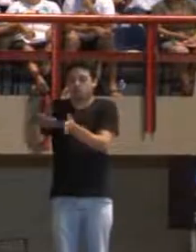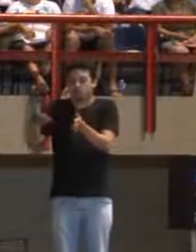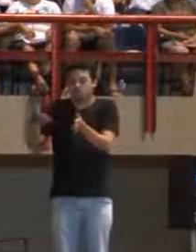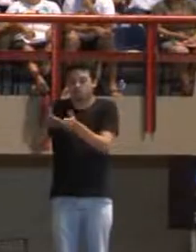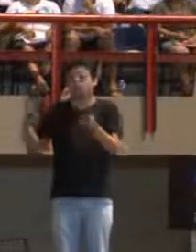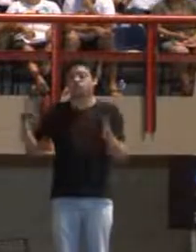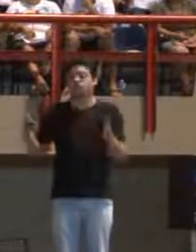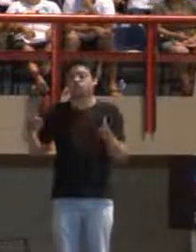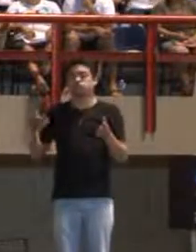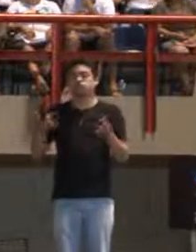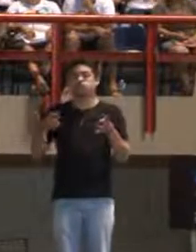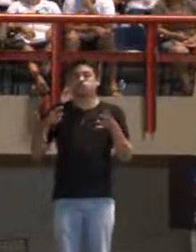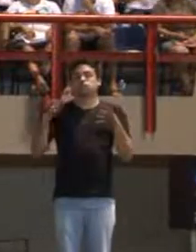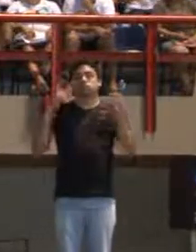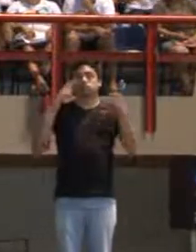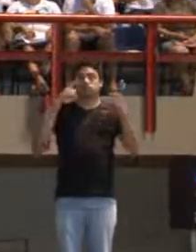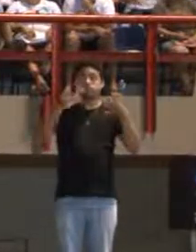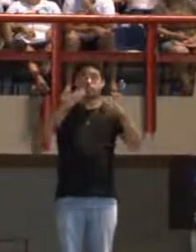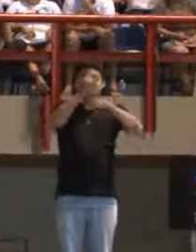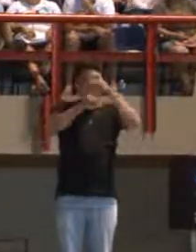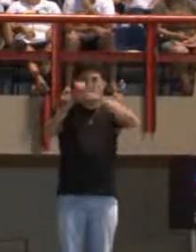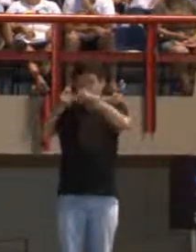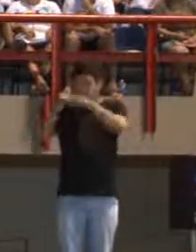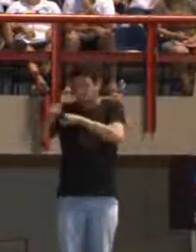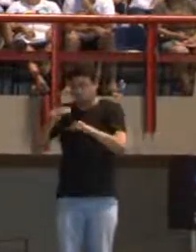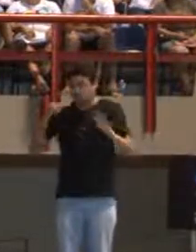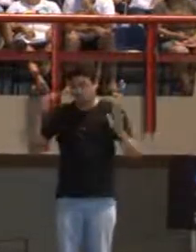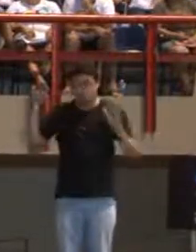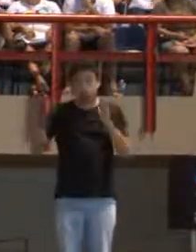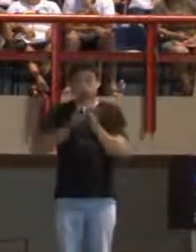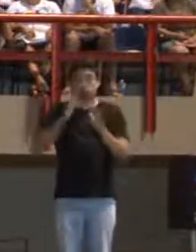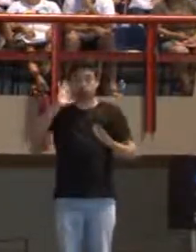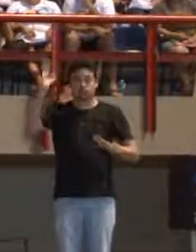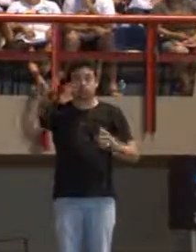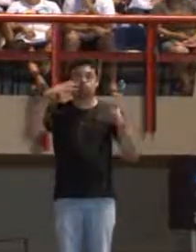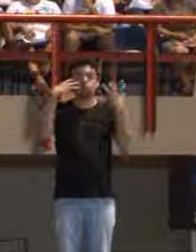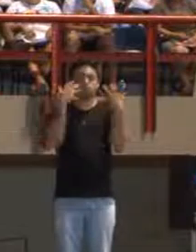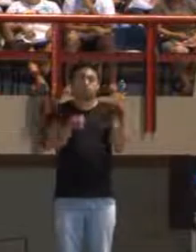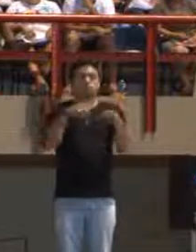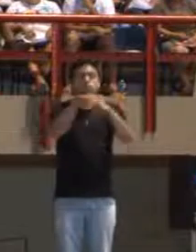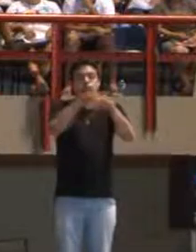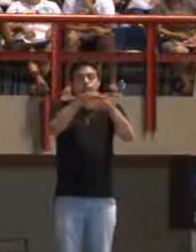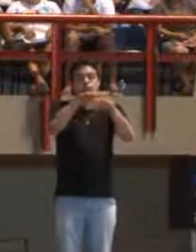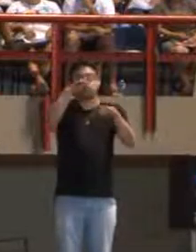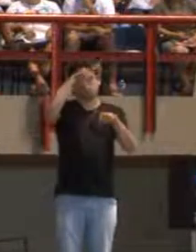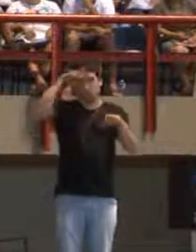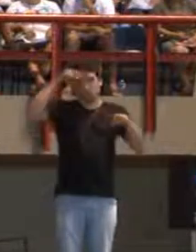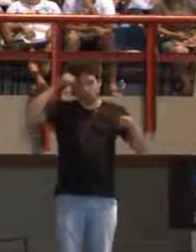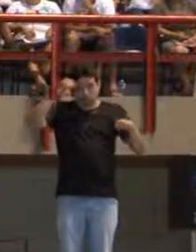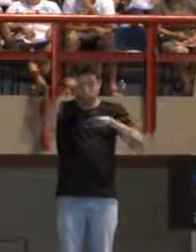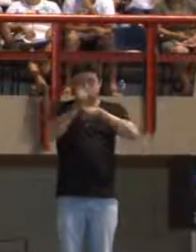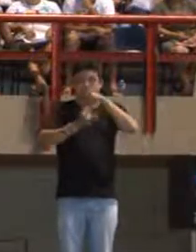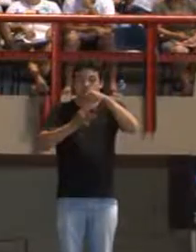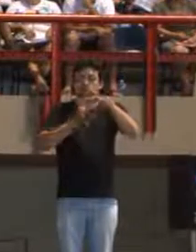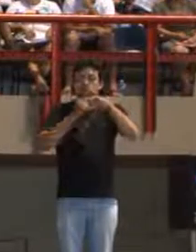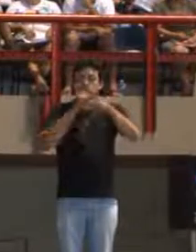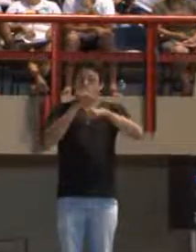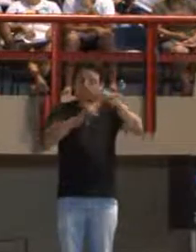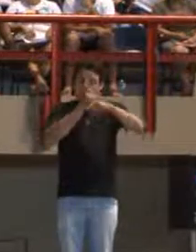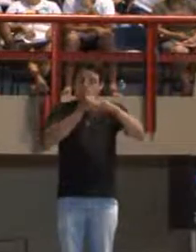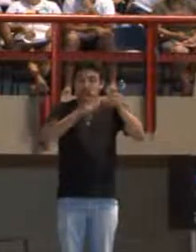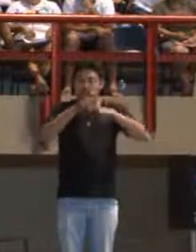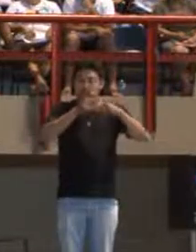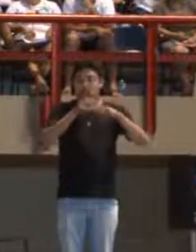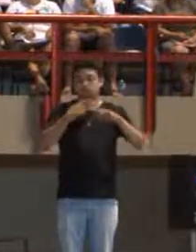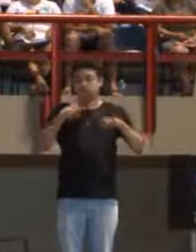fome. Depois que internacionalizar isso aí tudinho, aí nós podemos pensar em internacionalizar a Amazônia. Quando